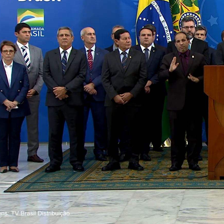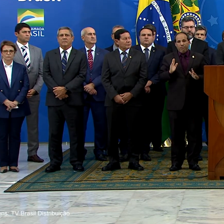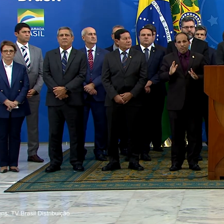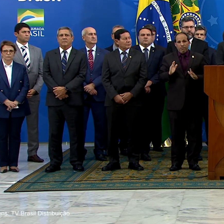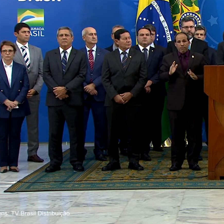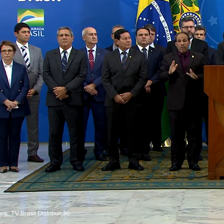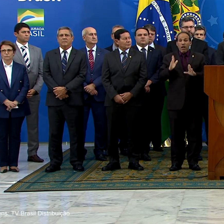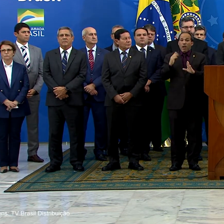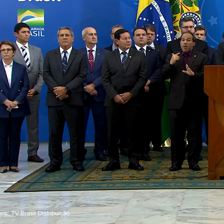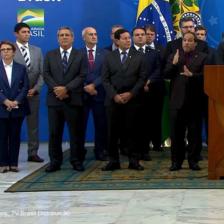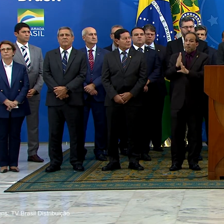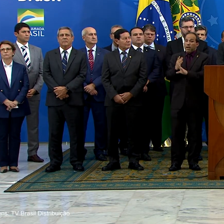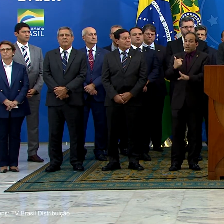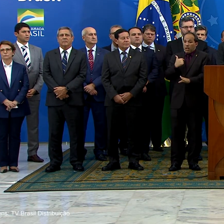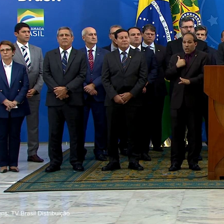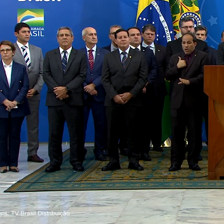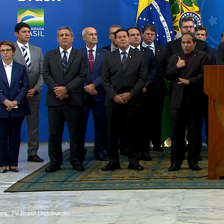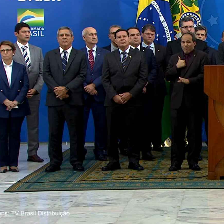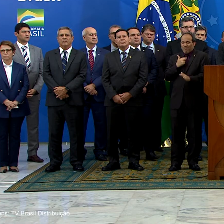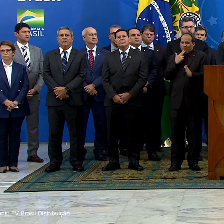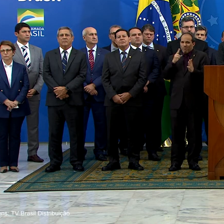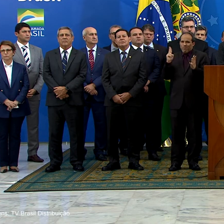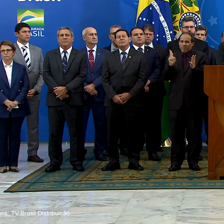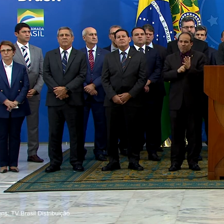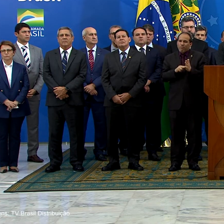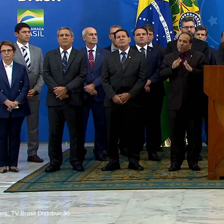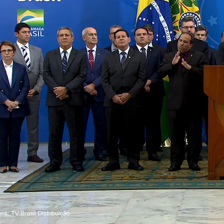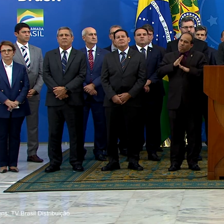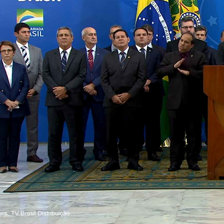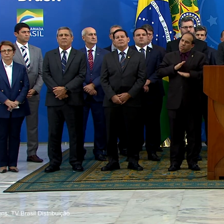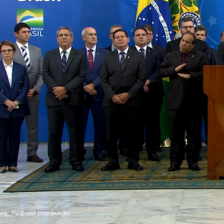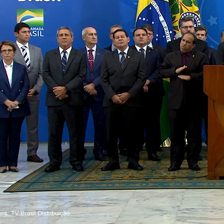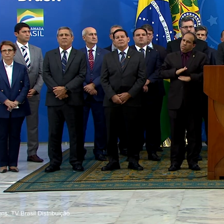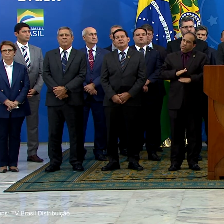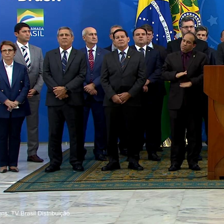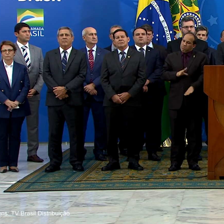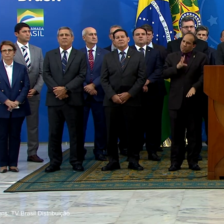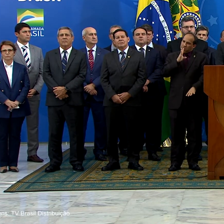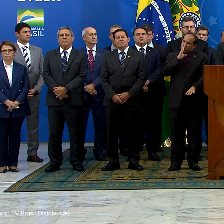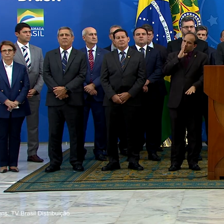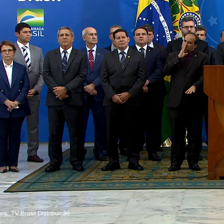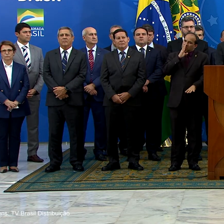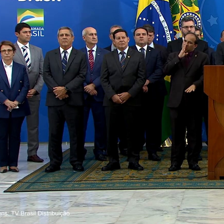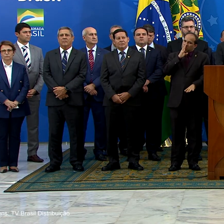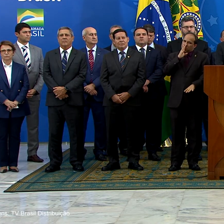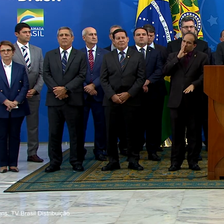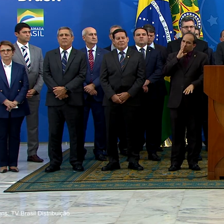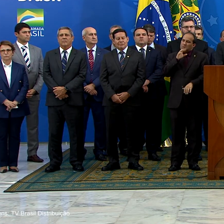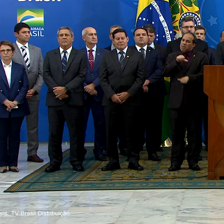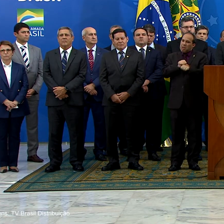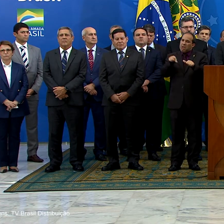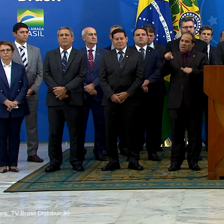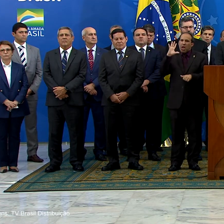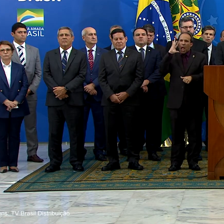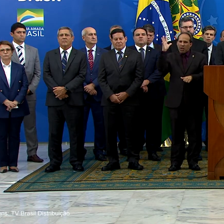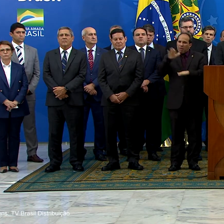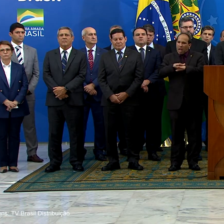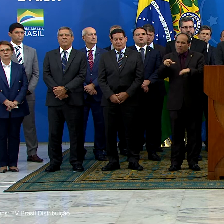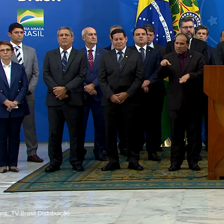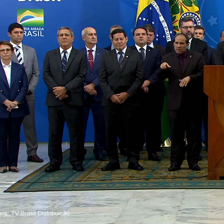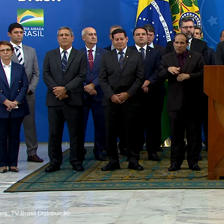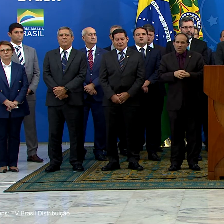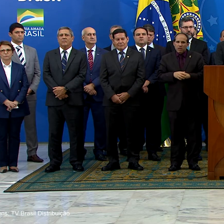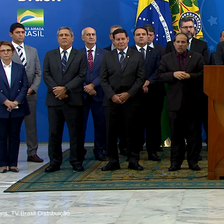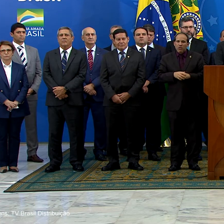eu estou decepcionado e surpreso com o seu comportamento e não